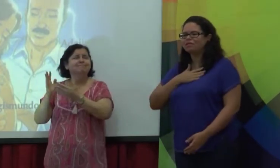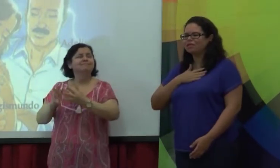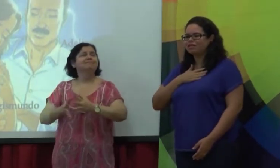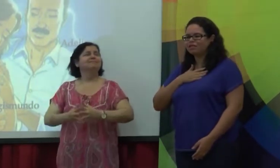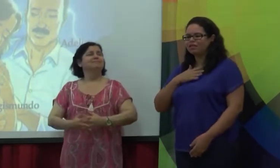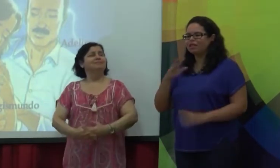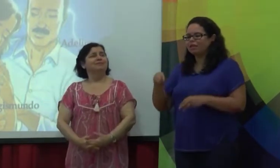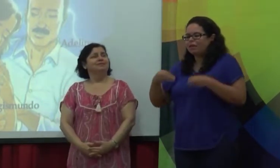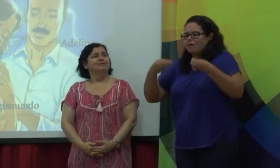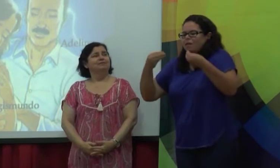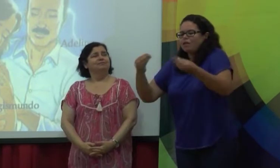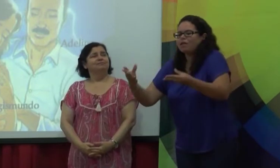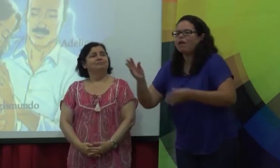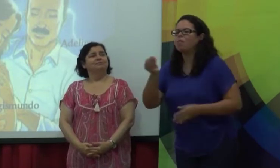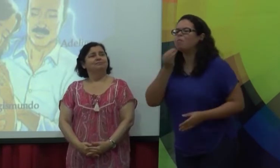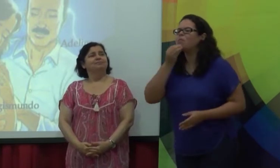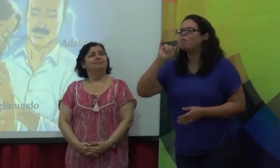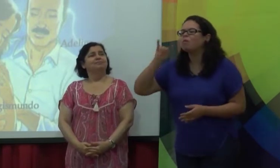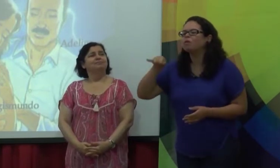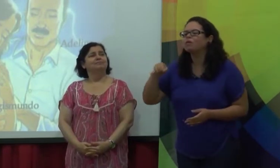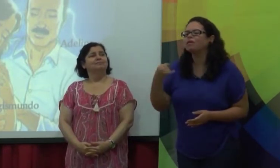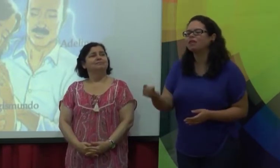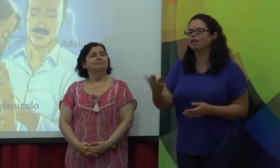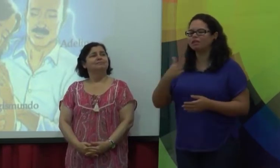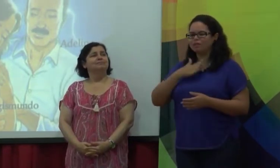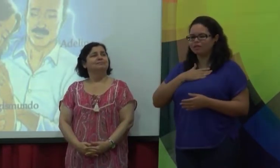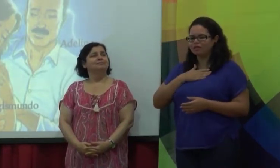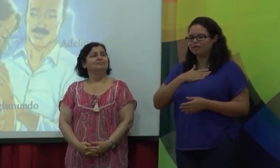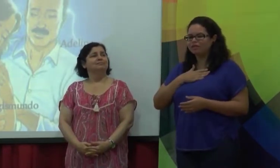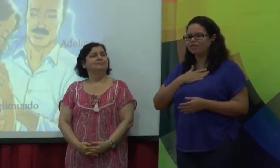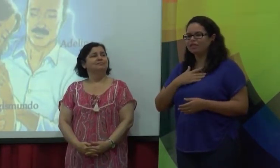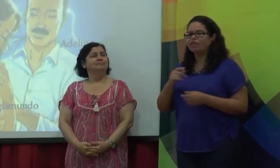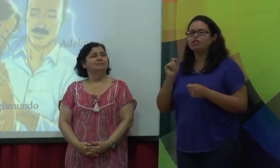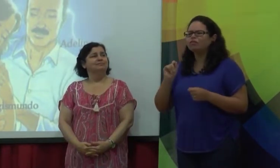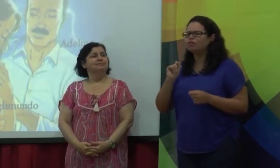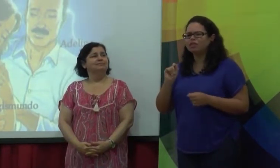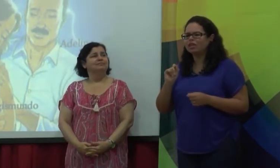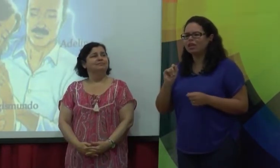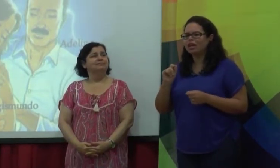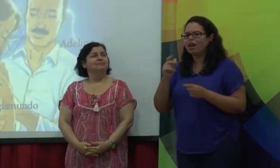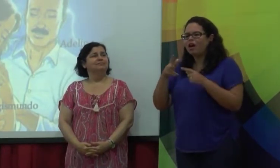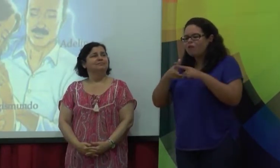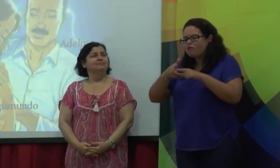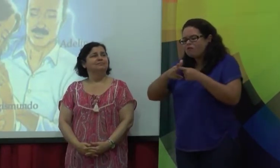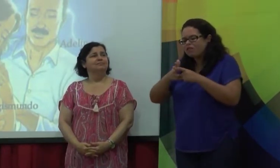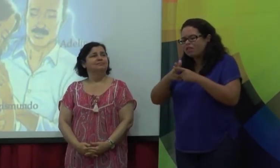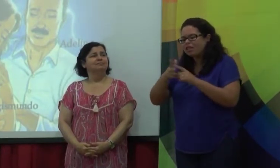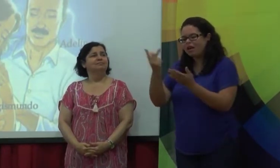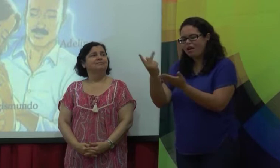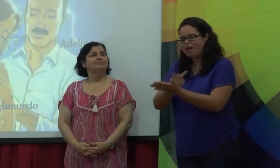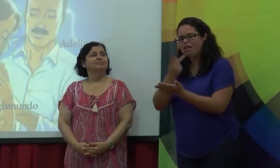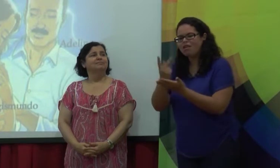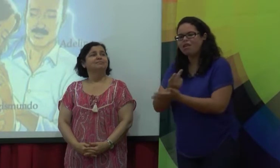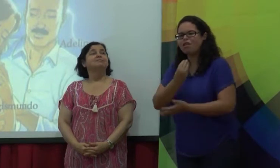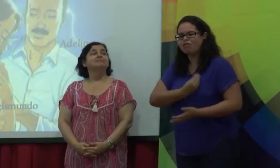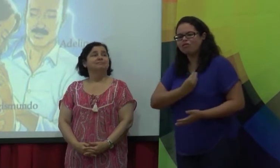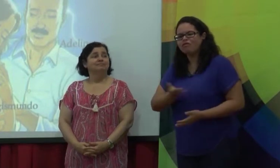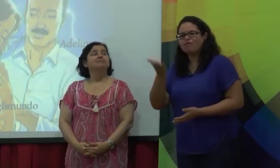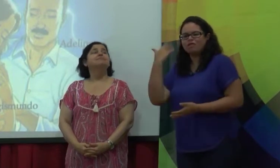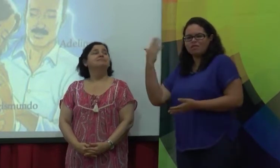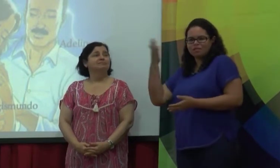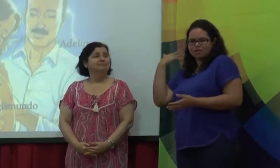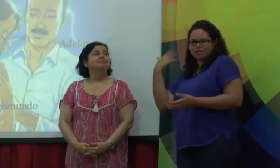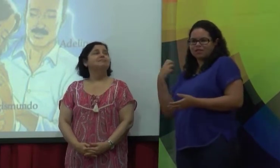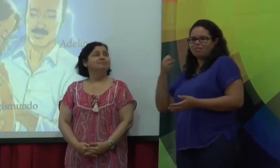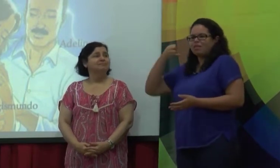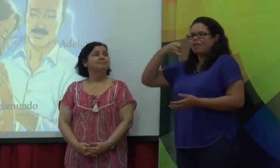Deus é muito bondoso para todos nós e nos dá a oportunidade de nos